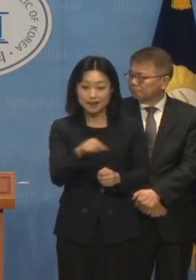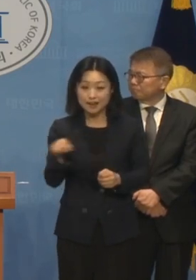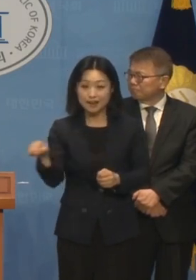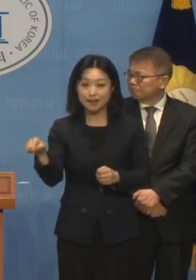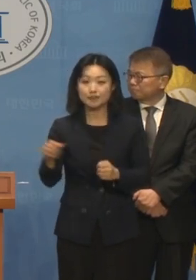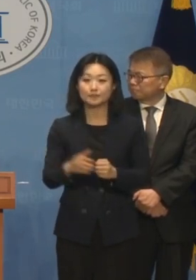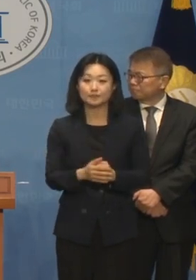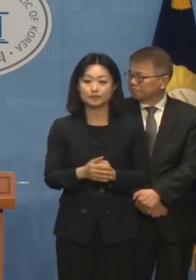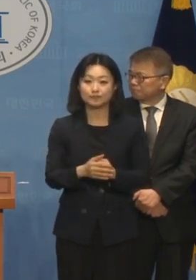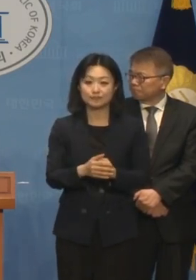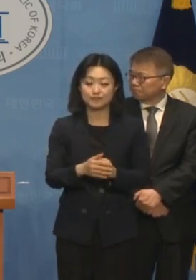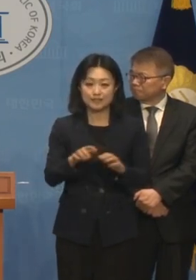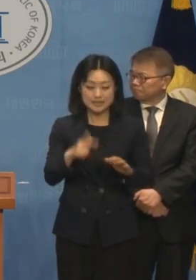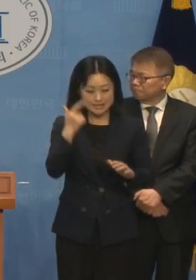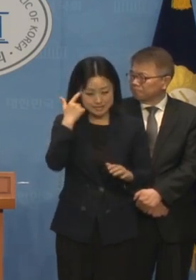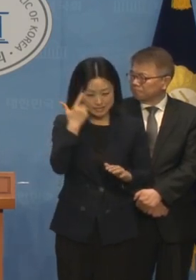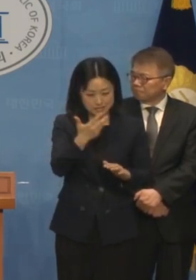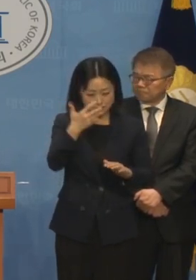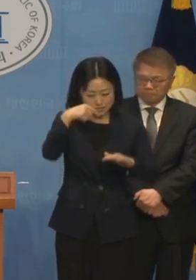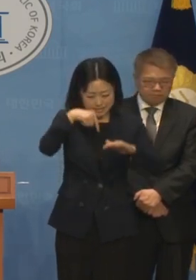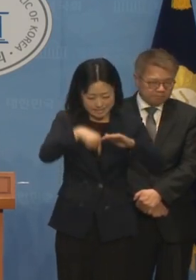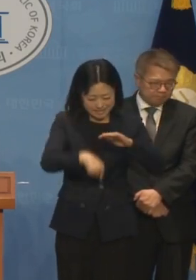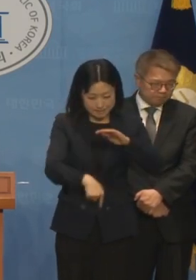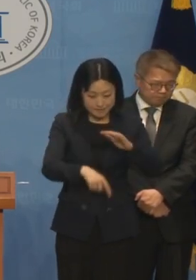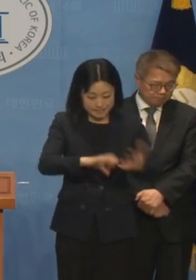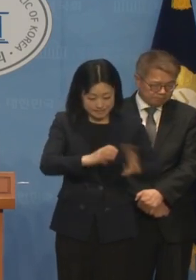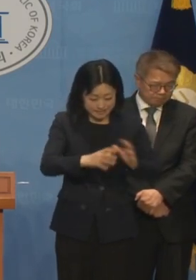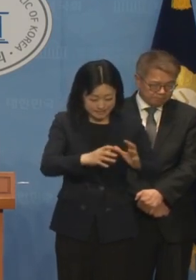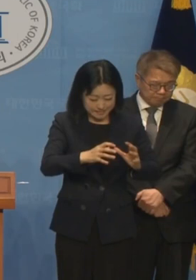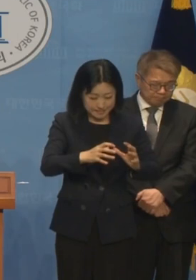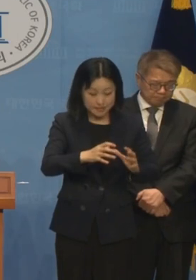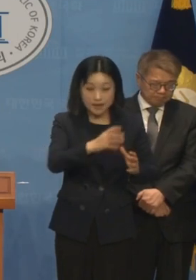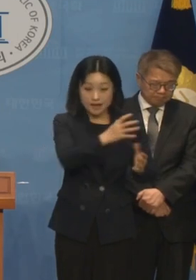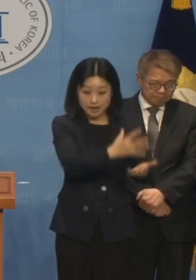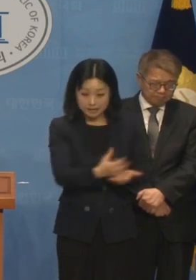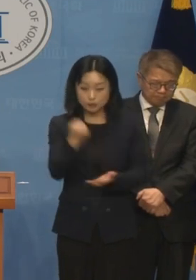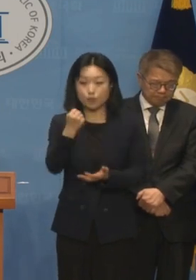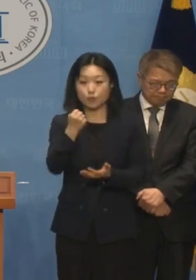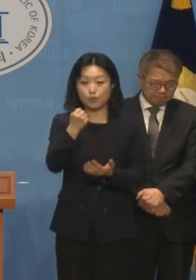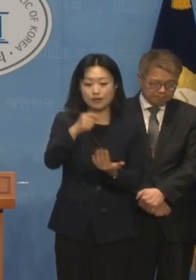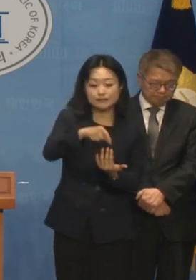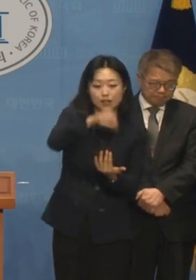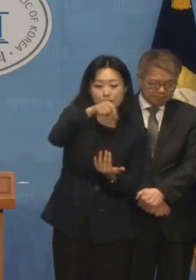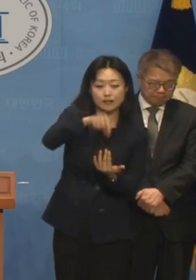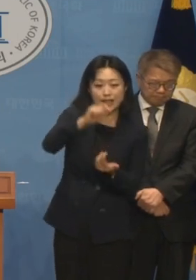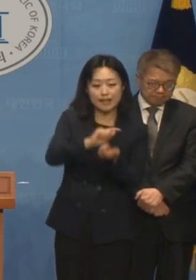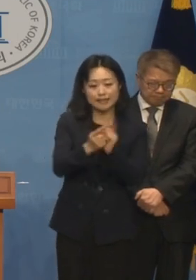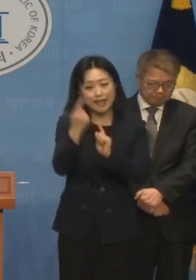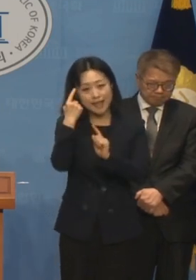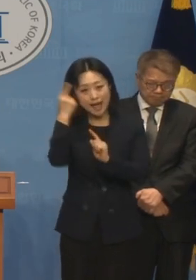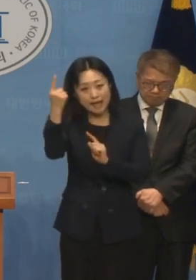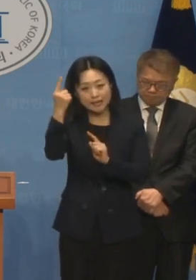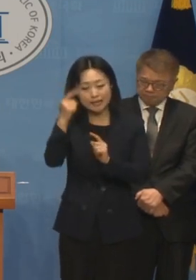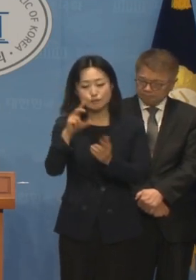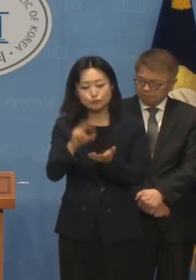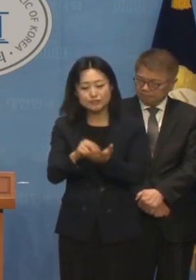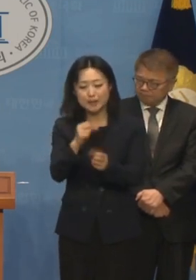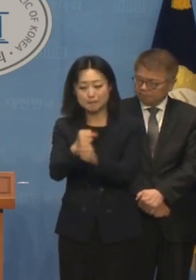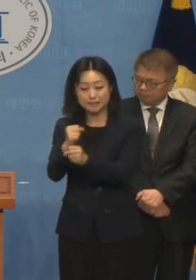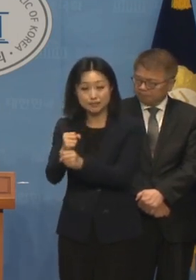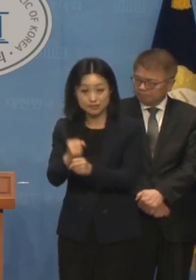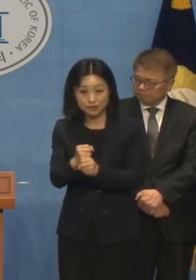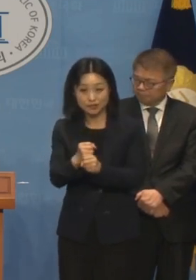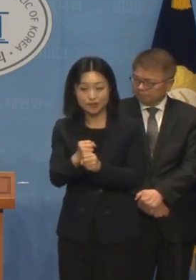의제 수기단의 수기 결과를 토대로 의제별 선택 대안을 마련하였고,